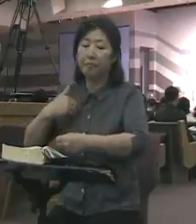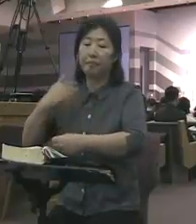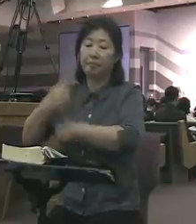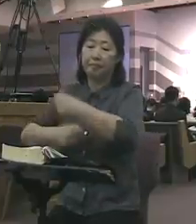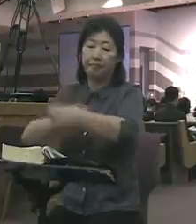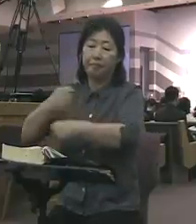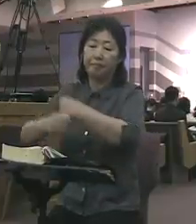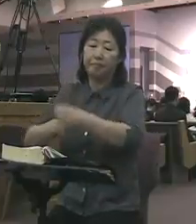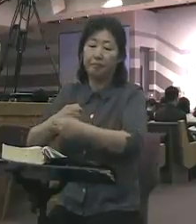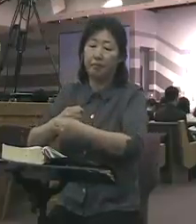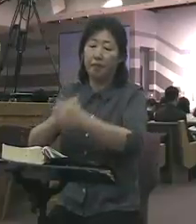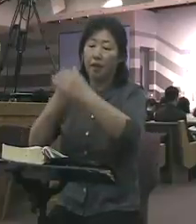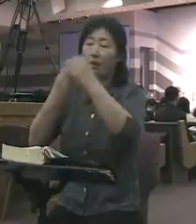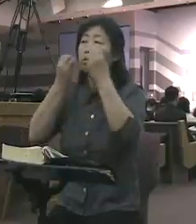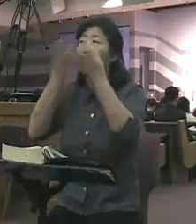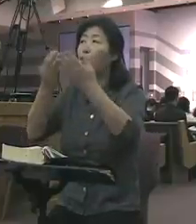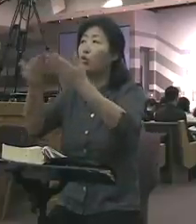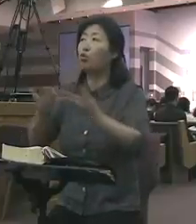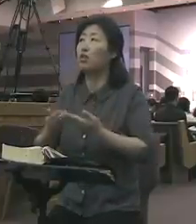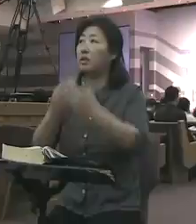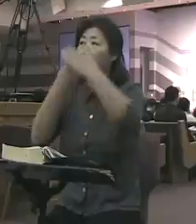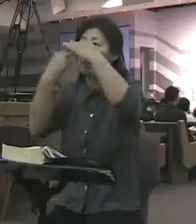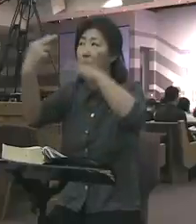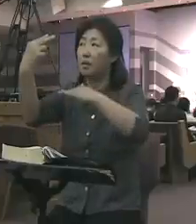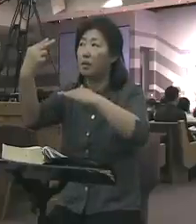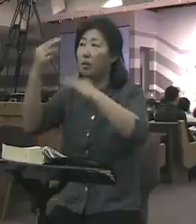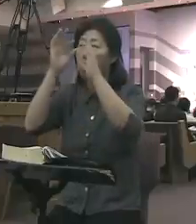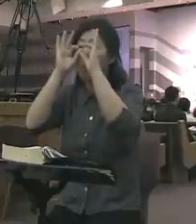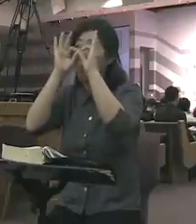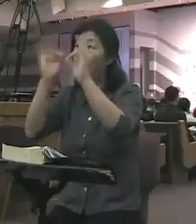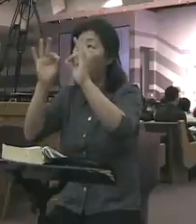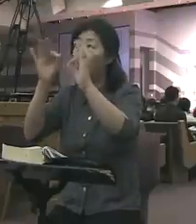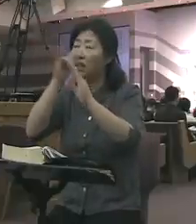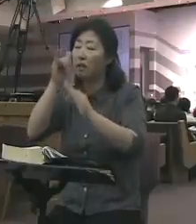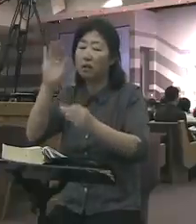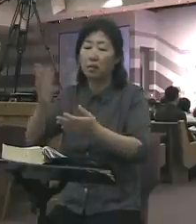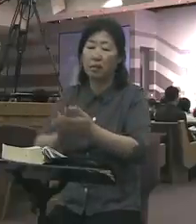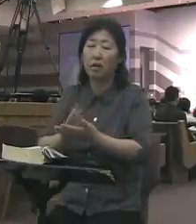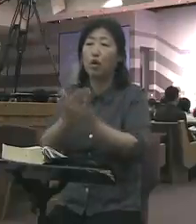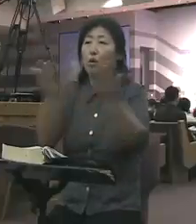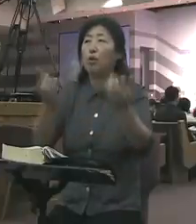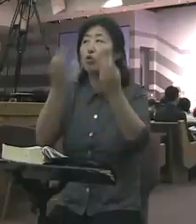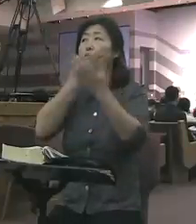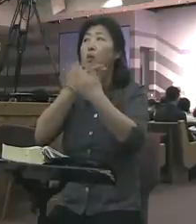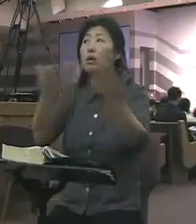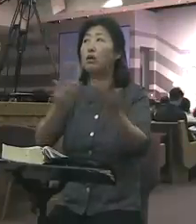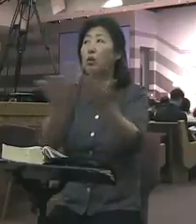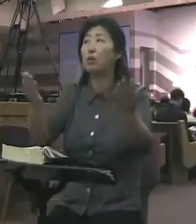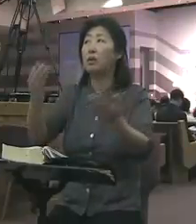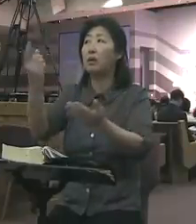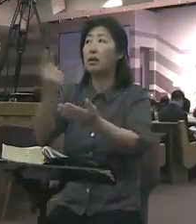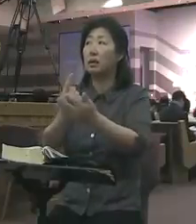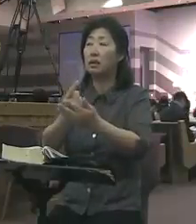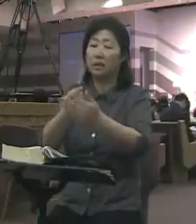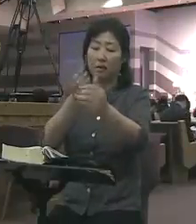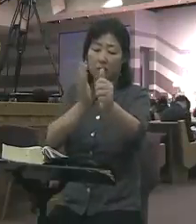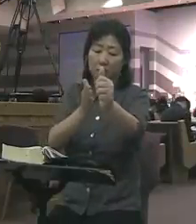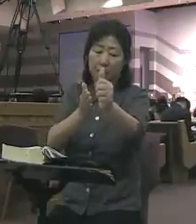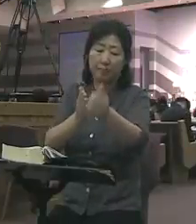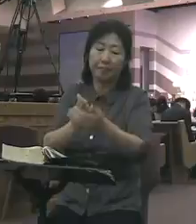볼 수 있어야 합니다. 그러한 축복이 여러분들에게 임하시기를 주님의 이름으로 축원합니다. 자, 두